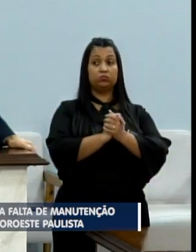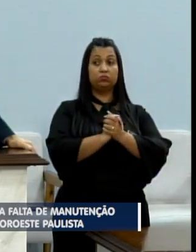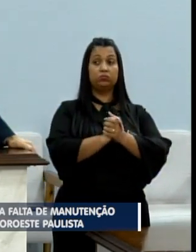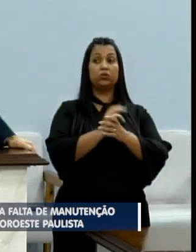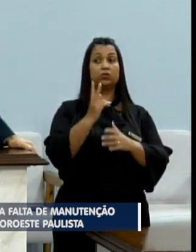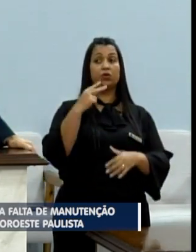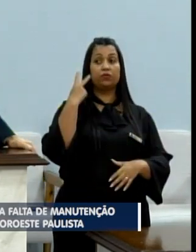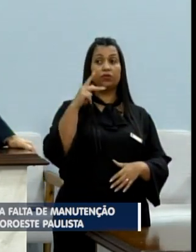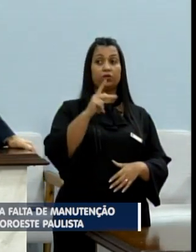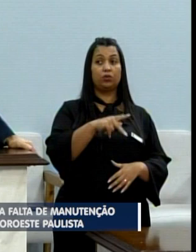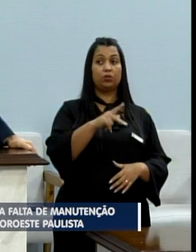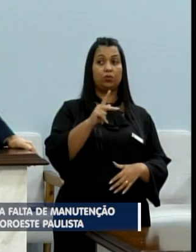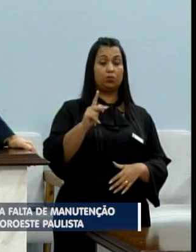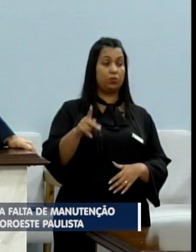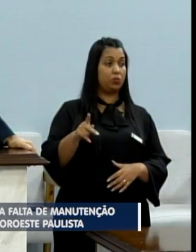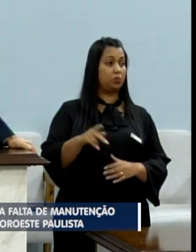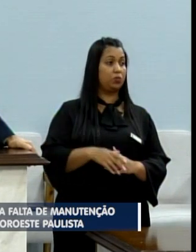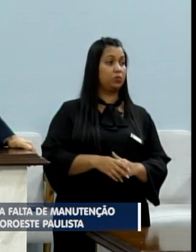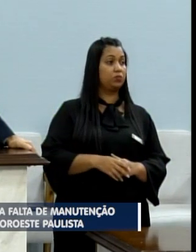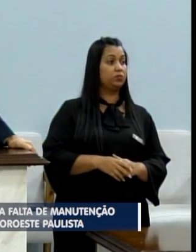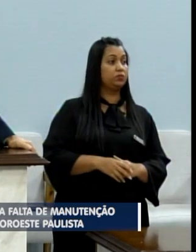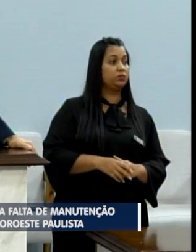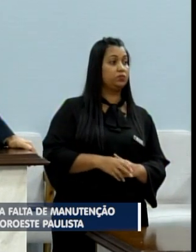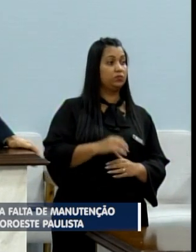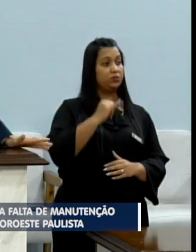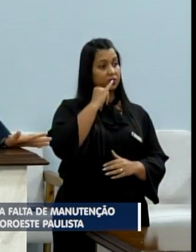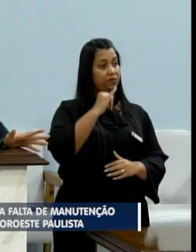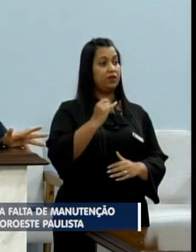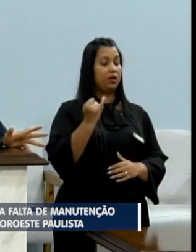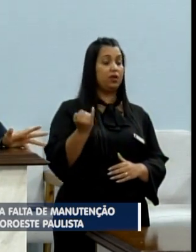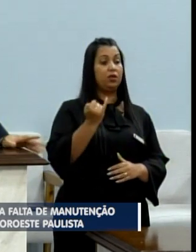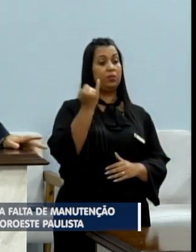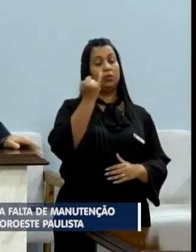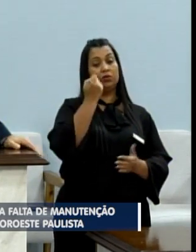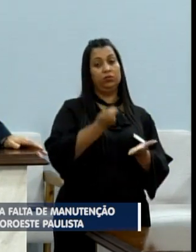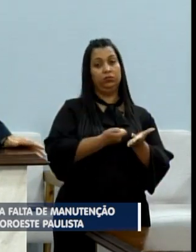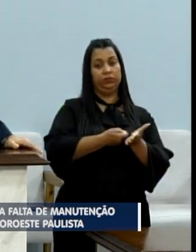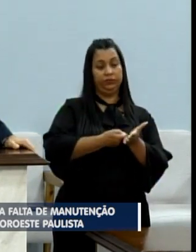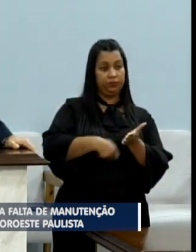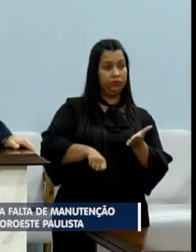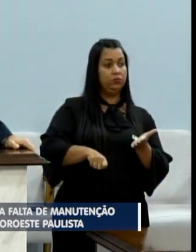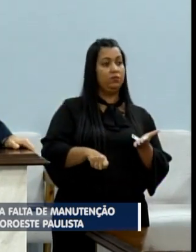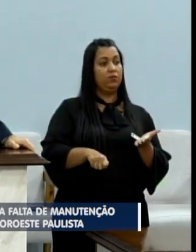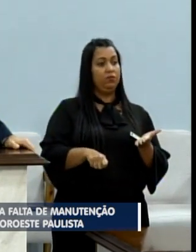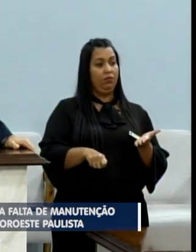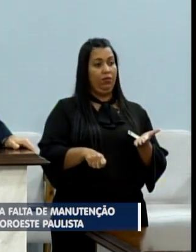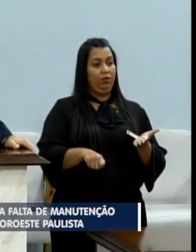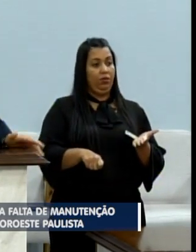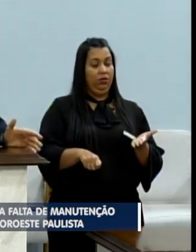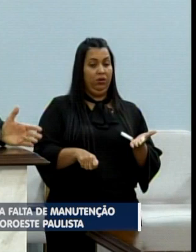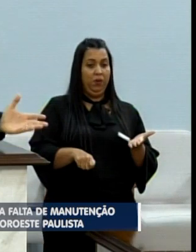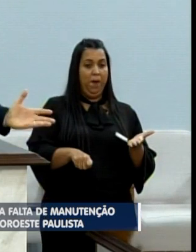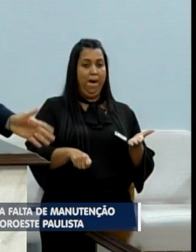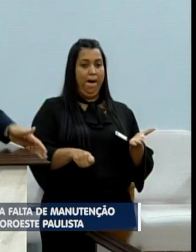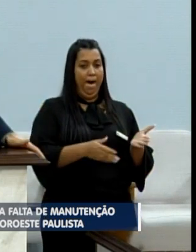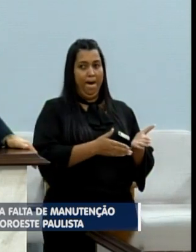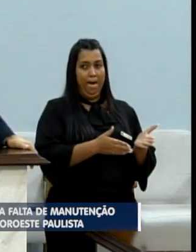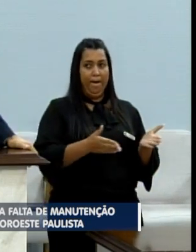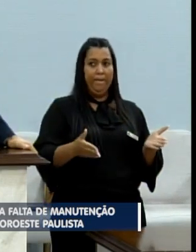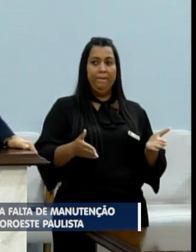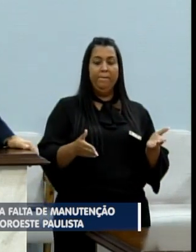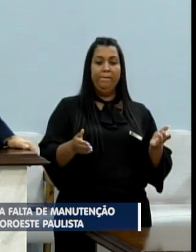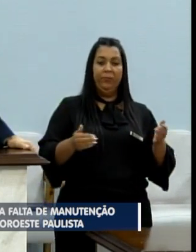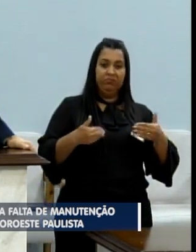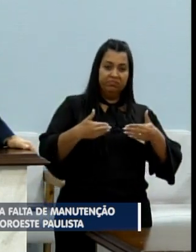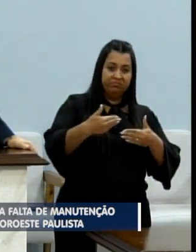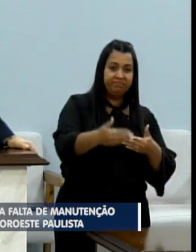vereador Dr. Renato Pupo, dizer que foi muito importante a assinatura dele nesse processo aí da possível